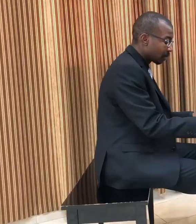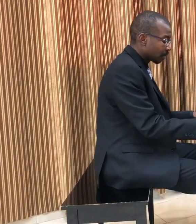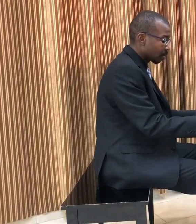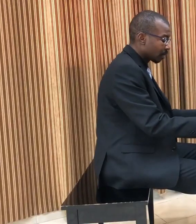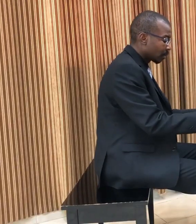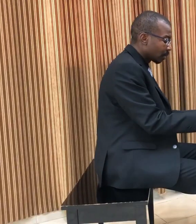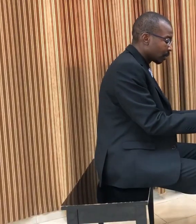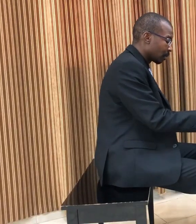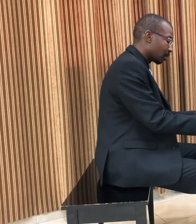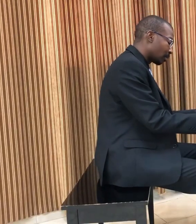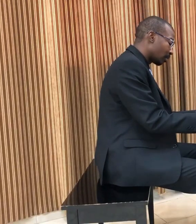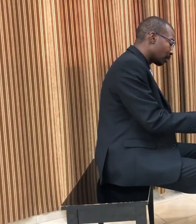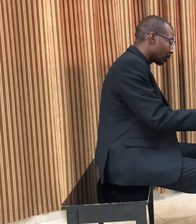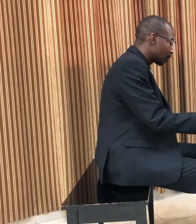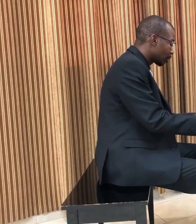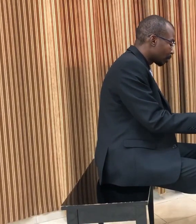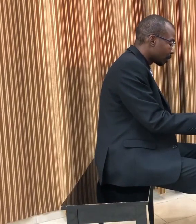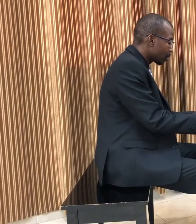i